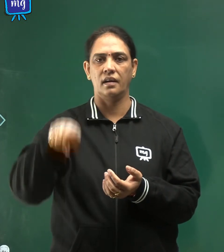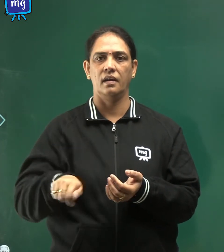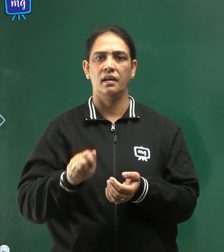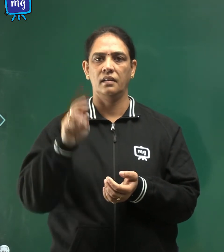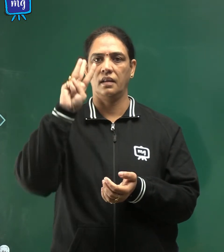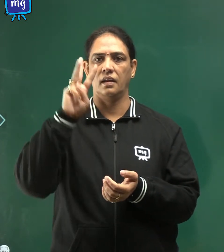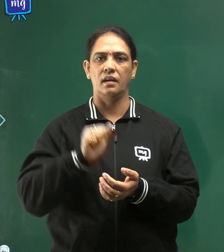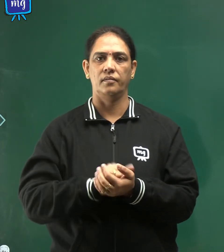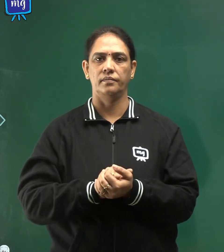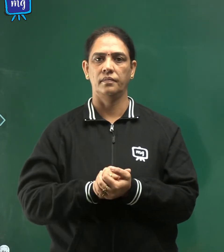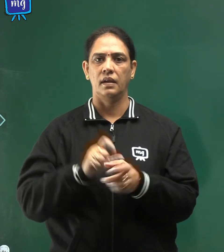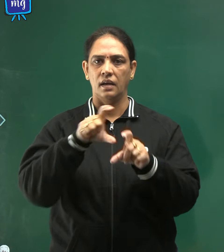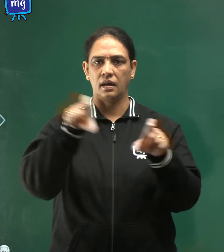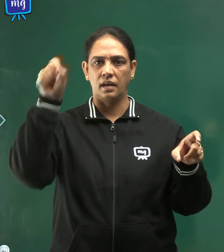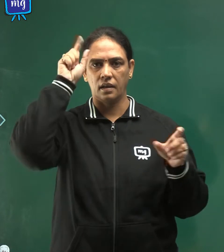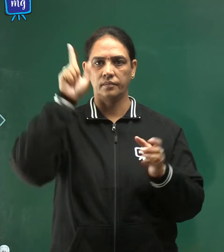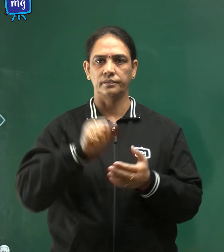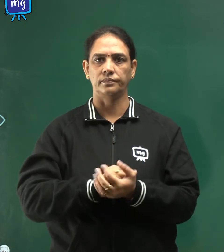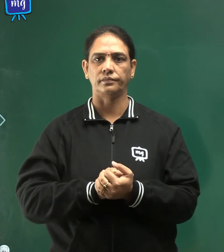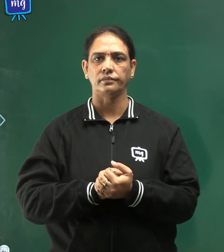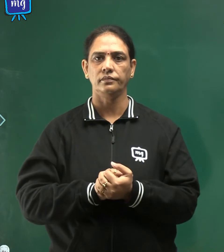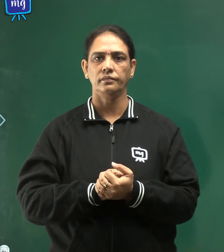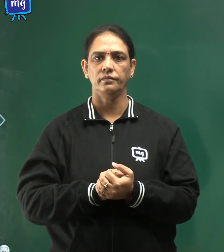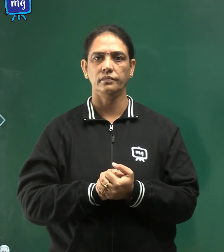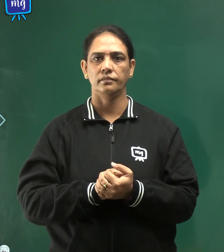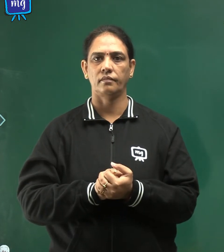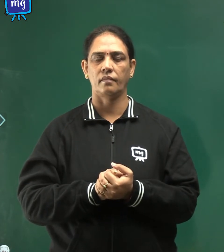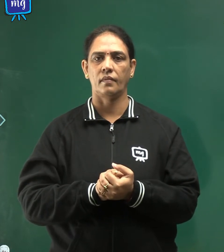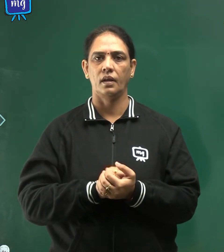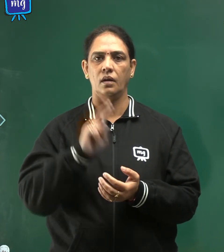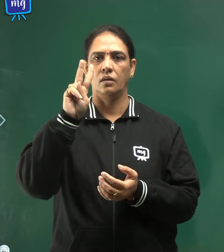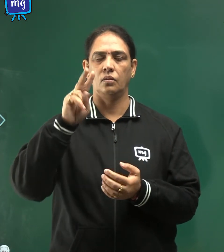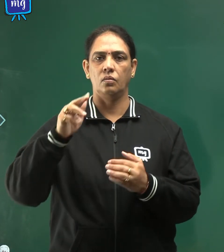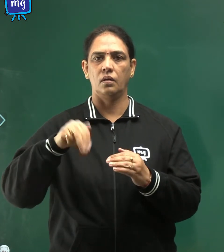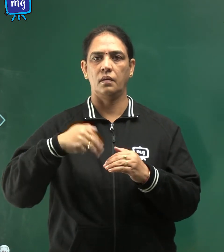3 का। समझ आ गया? दो क्रमागत